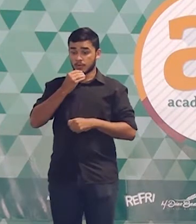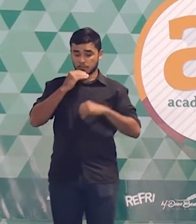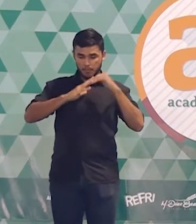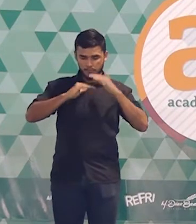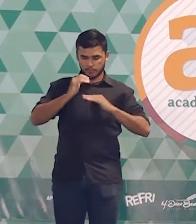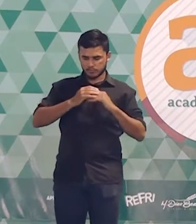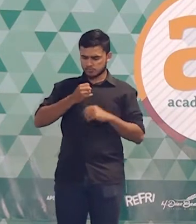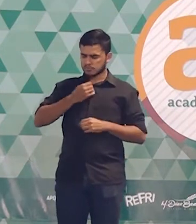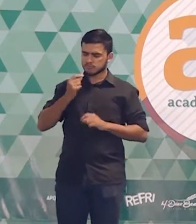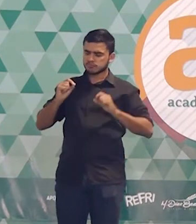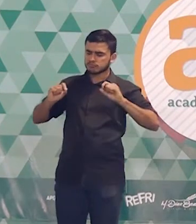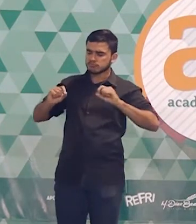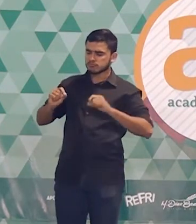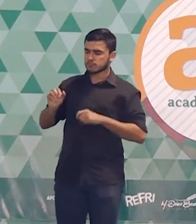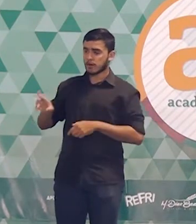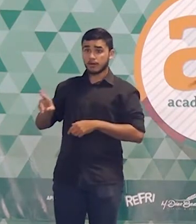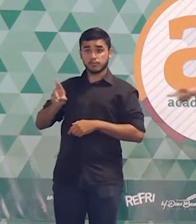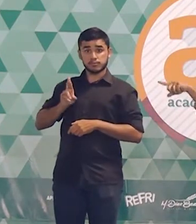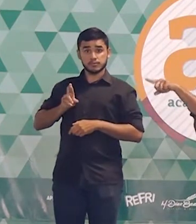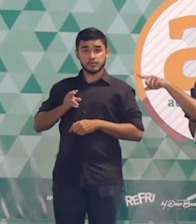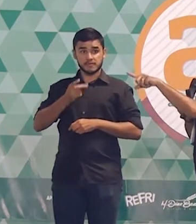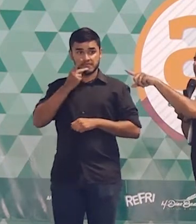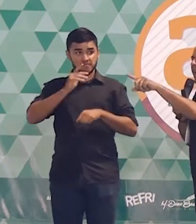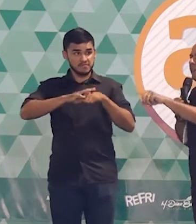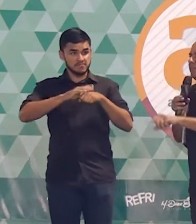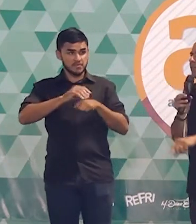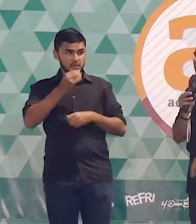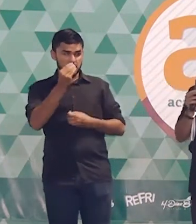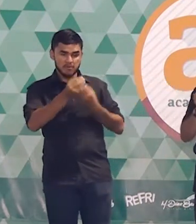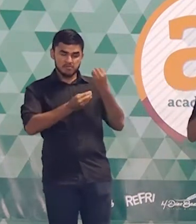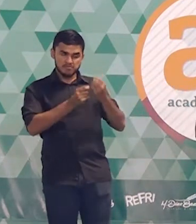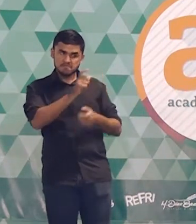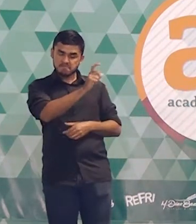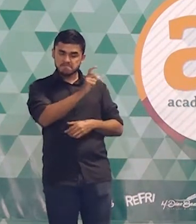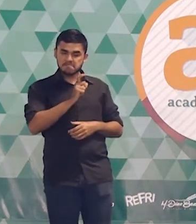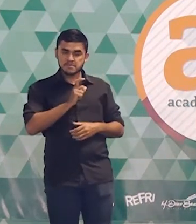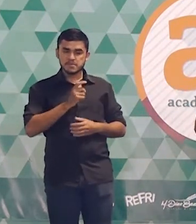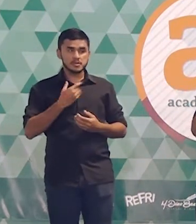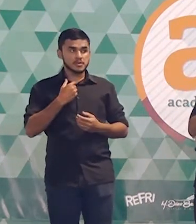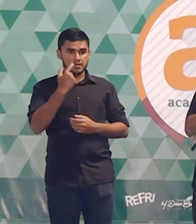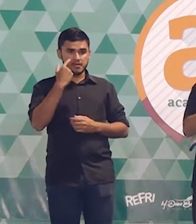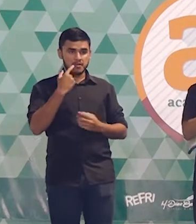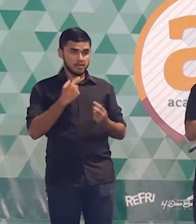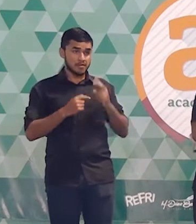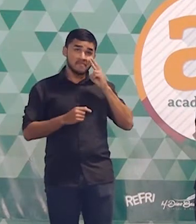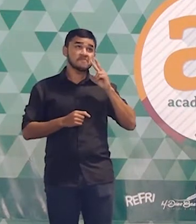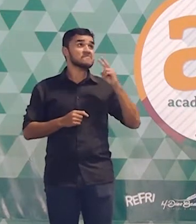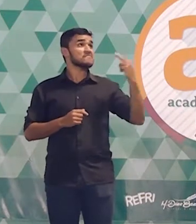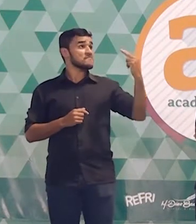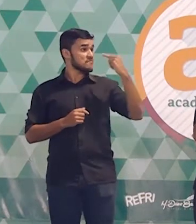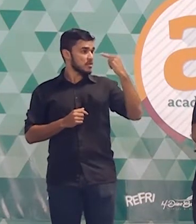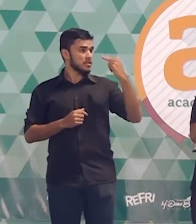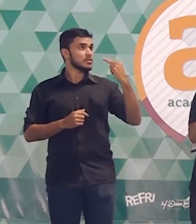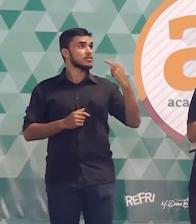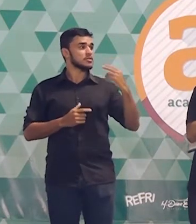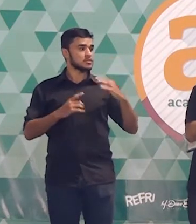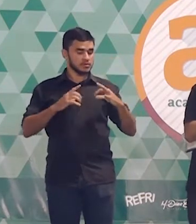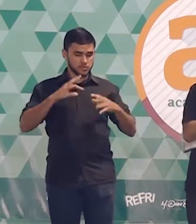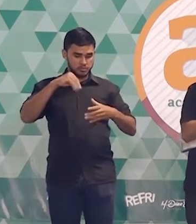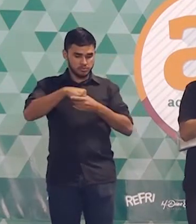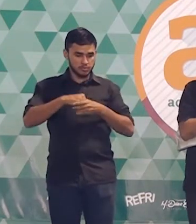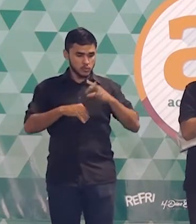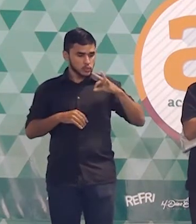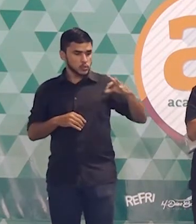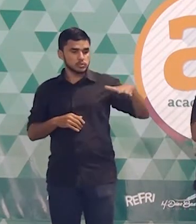poeta, disse a rosa, calhorda que és, para de olhar para cima, mira o que tens a